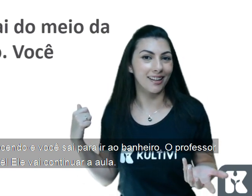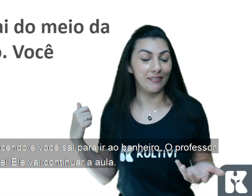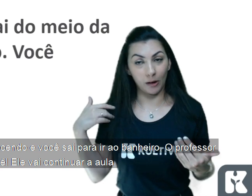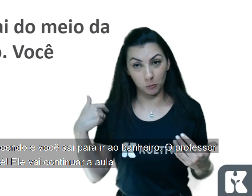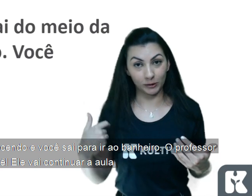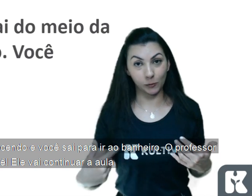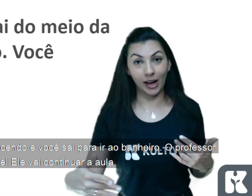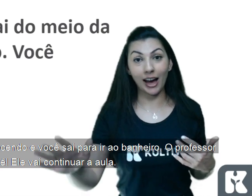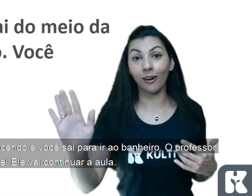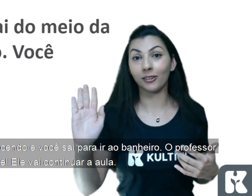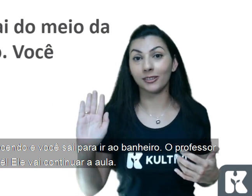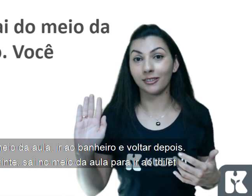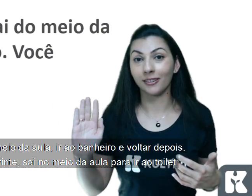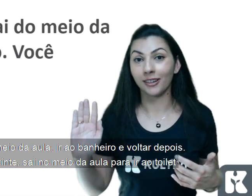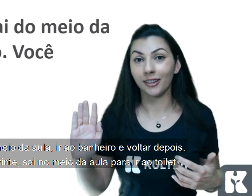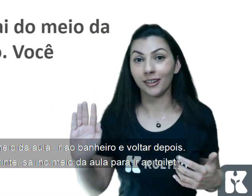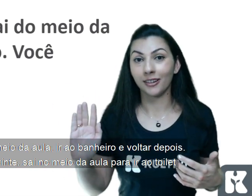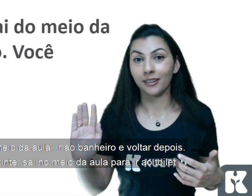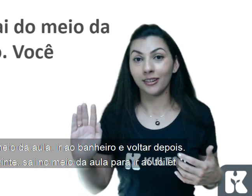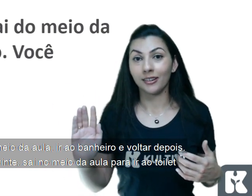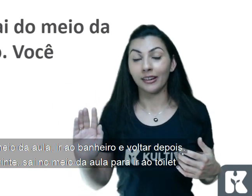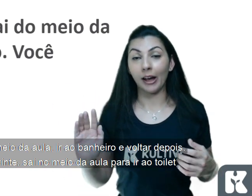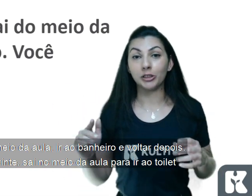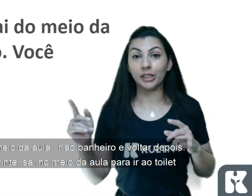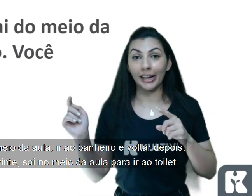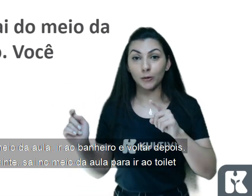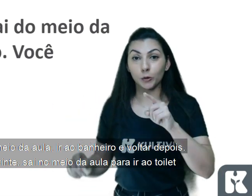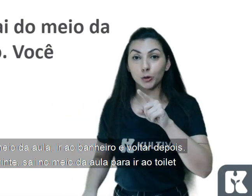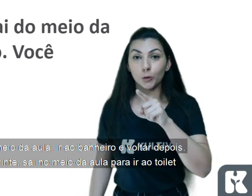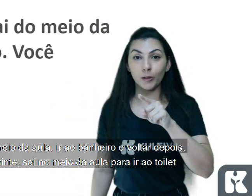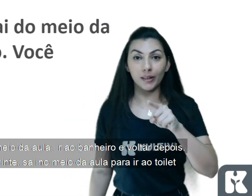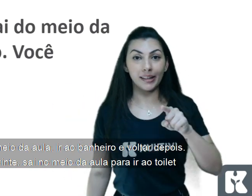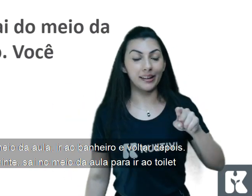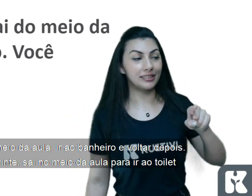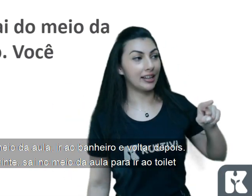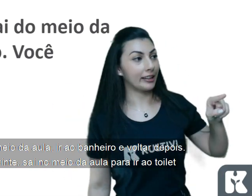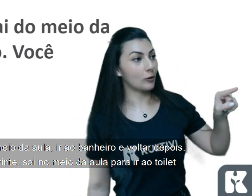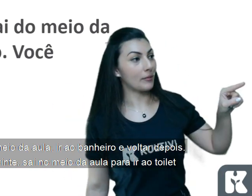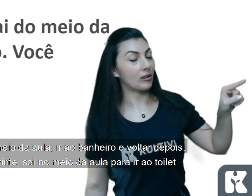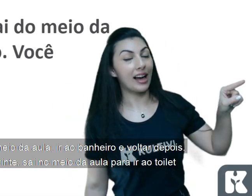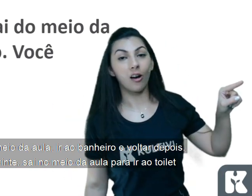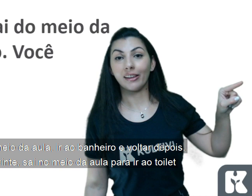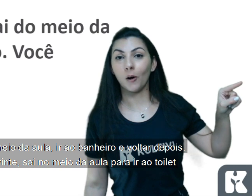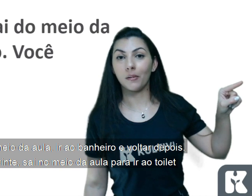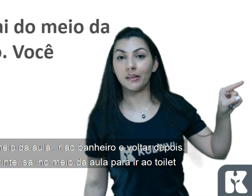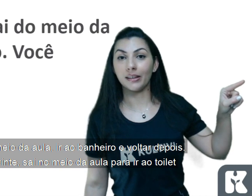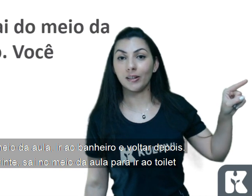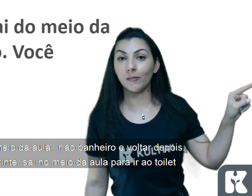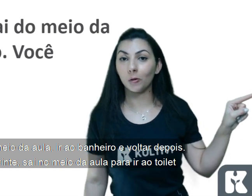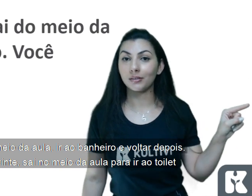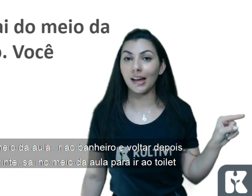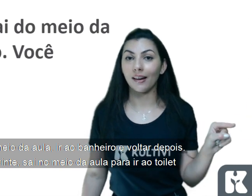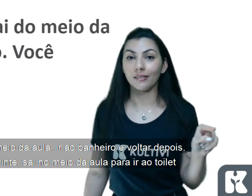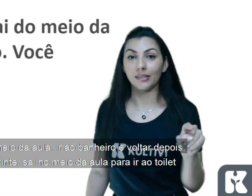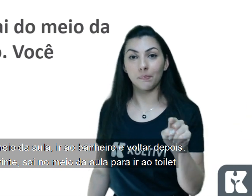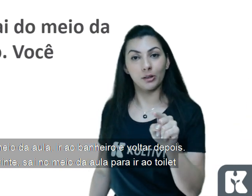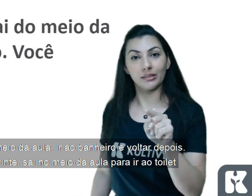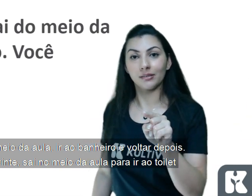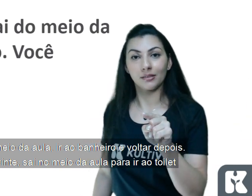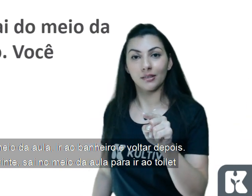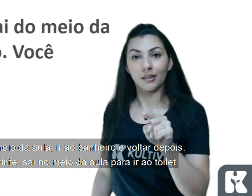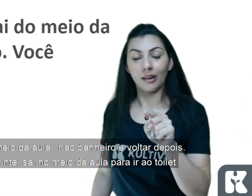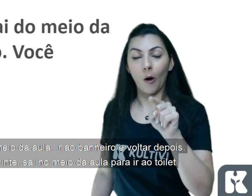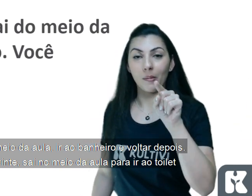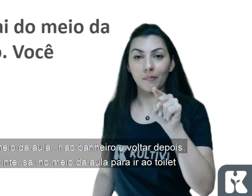Não, né? Ele vai continuar a aula. É o direito do surdo de querer sair do meio da aula, ir ao banheiro e voltar